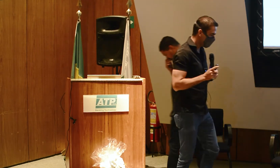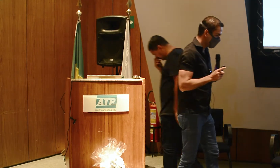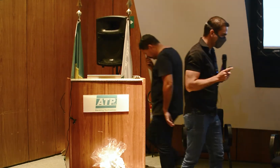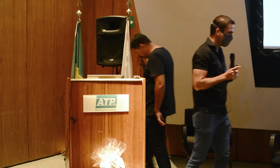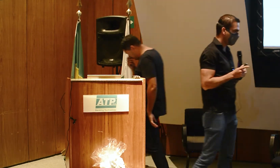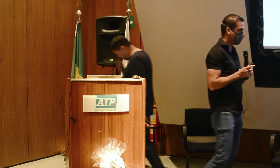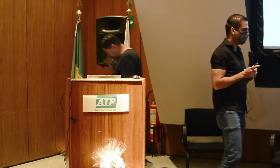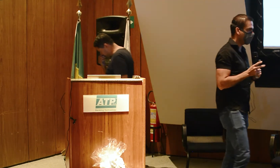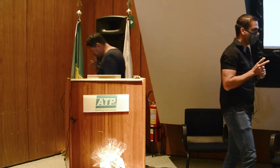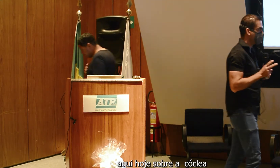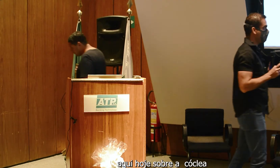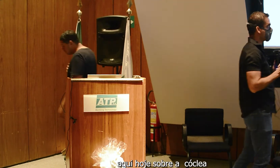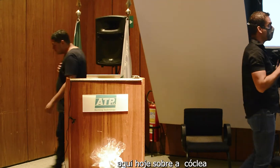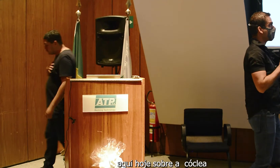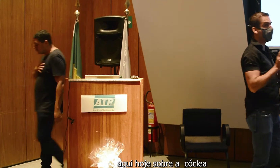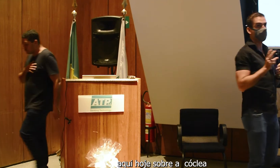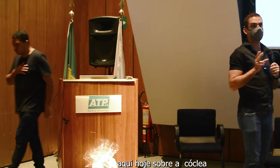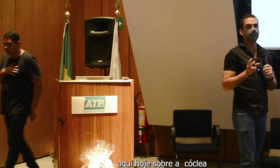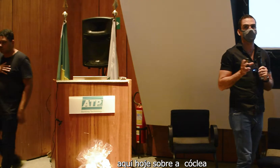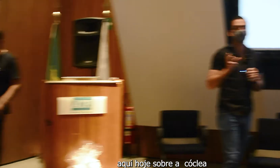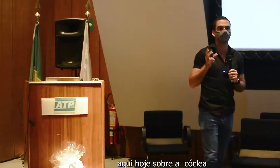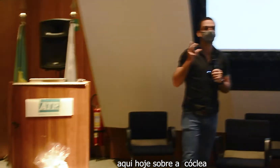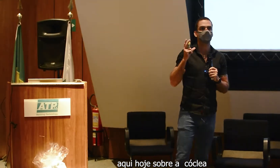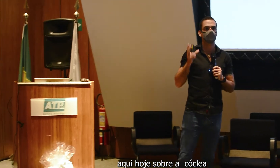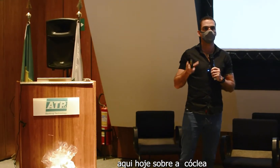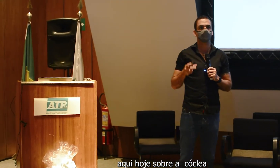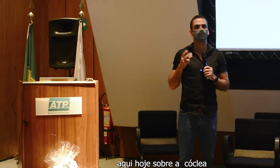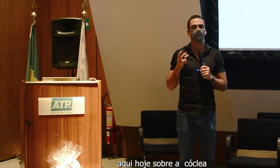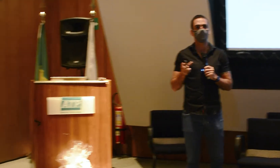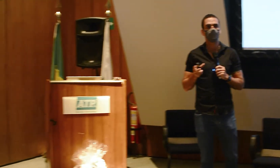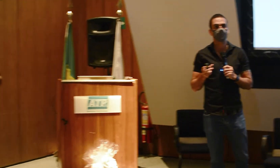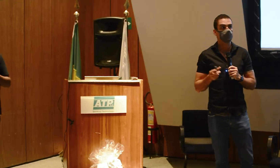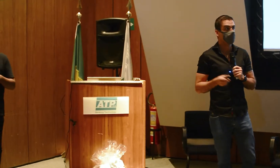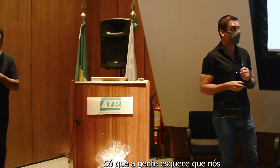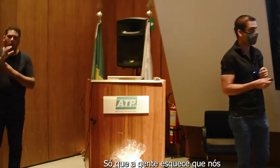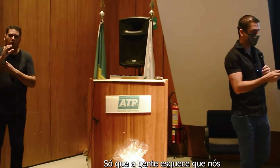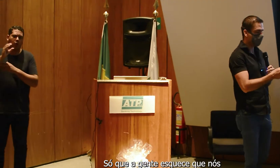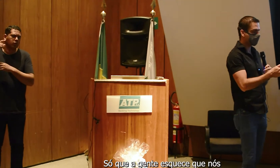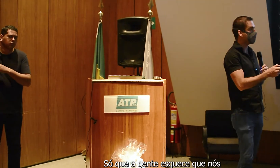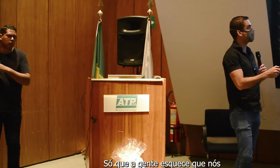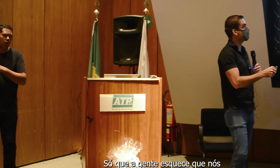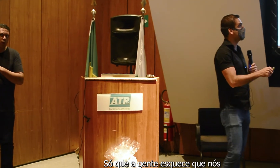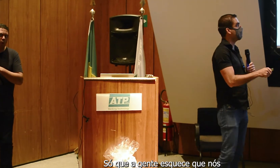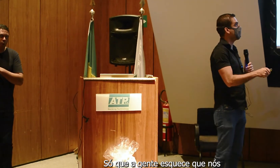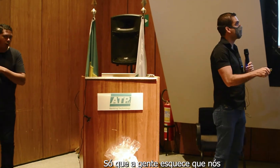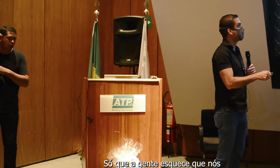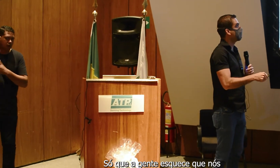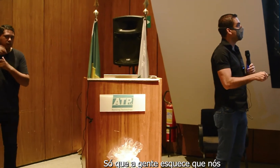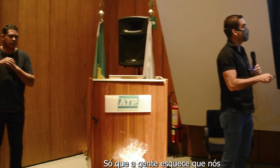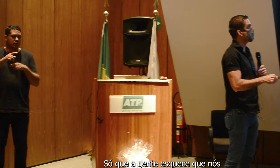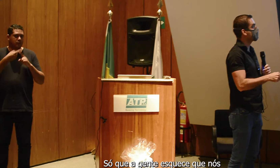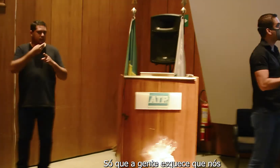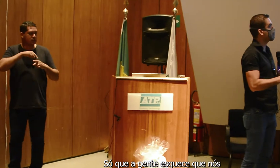está muito nessa... falando aqui hoje sobre a cóclea, né? Então, implante coclear, cóclea... só que a gente esquece que nós temos aqui, ó,